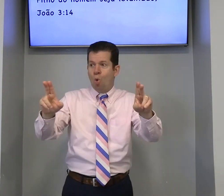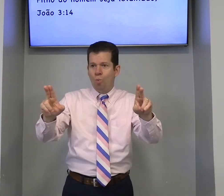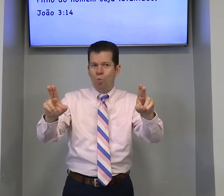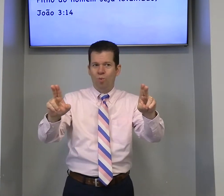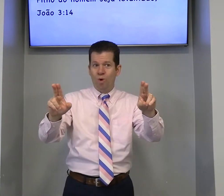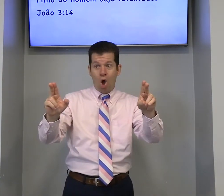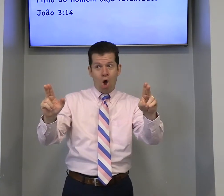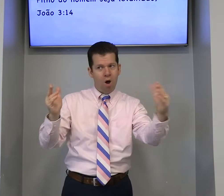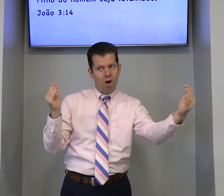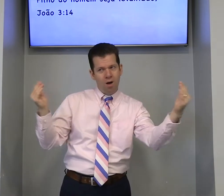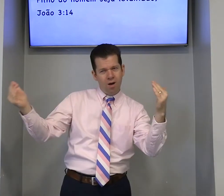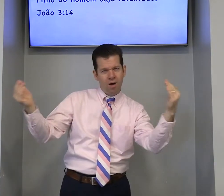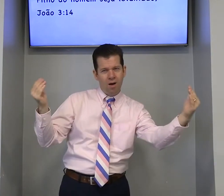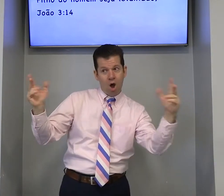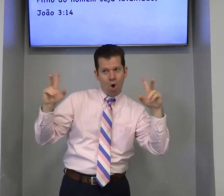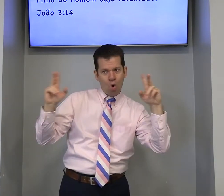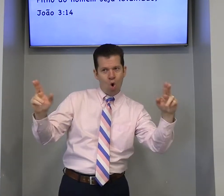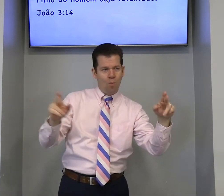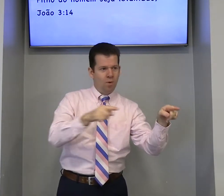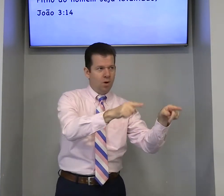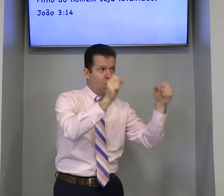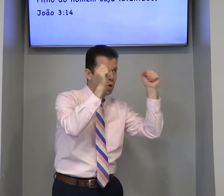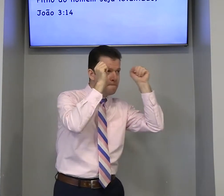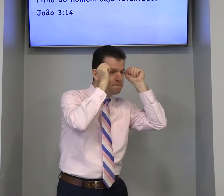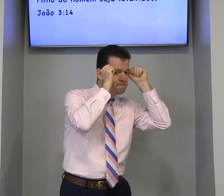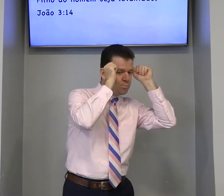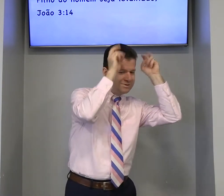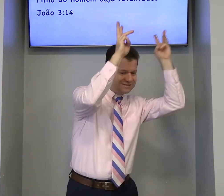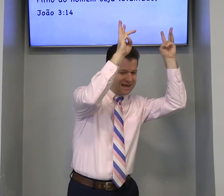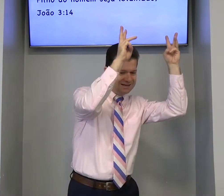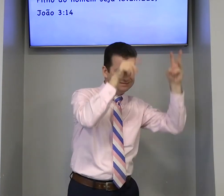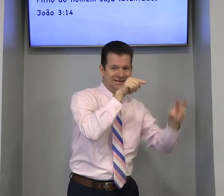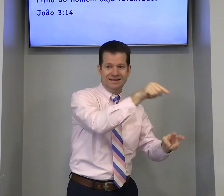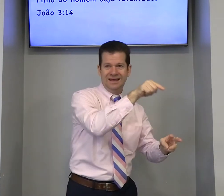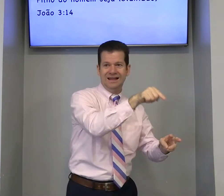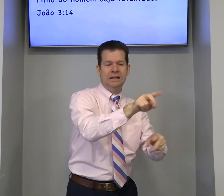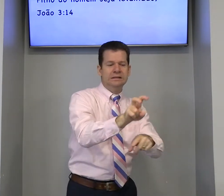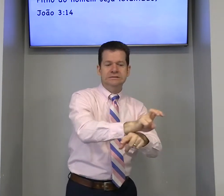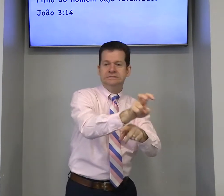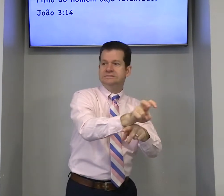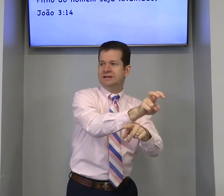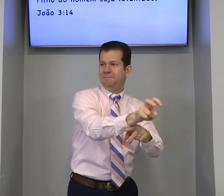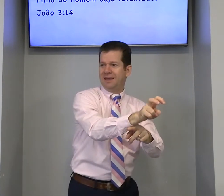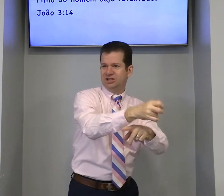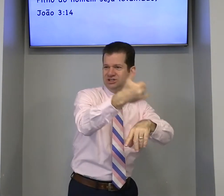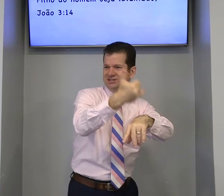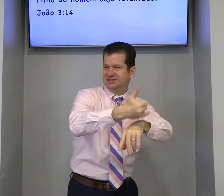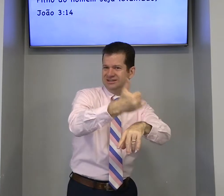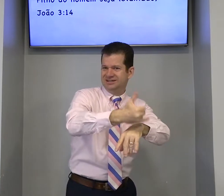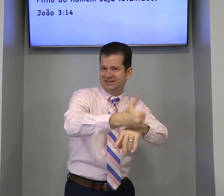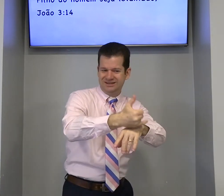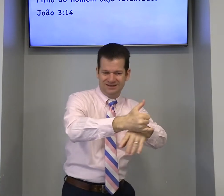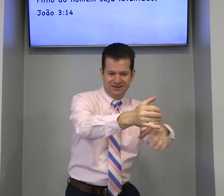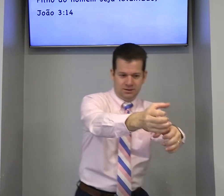E como? Estou comparando. Moisés levantou a serpente